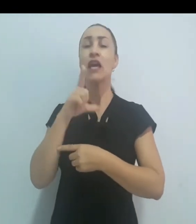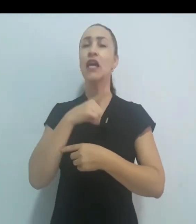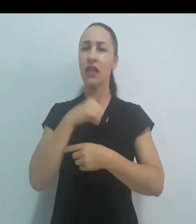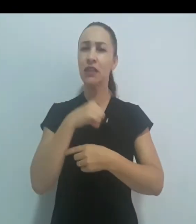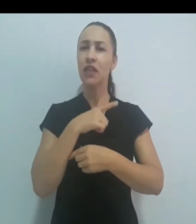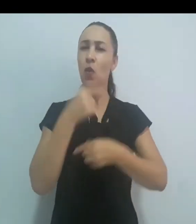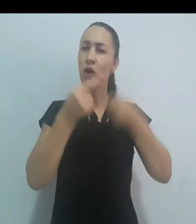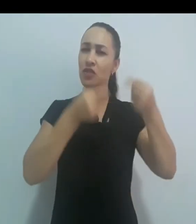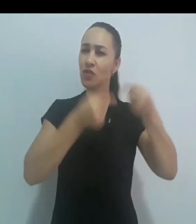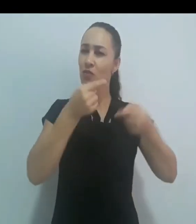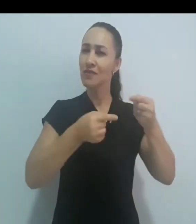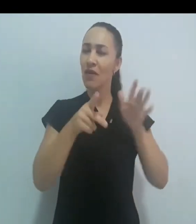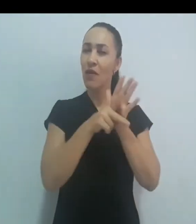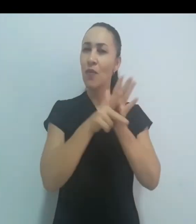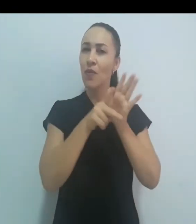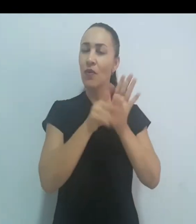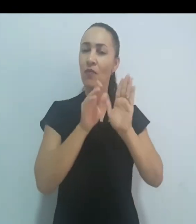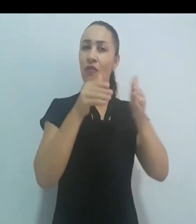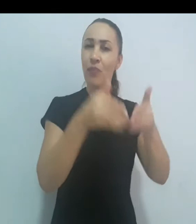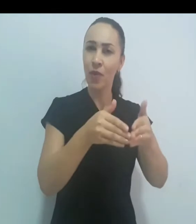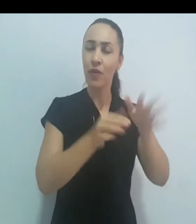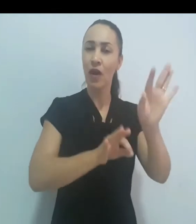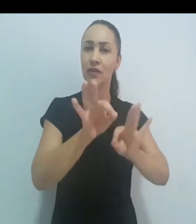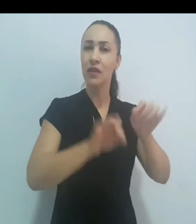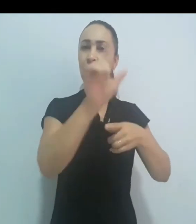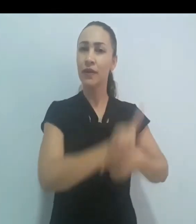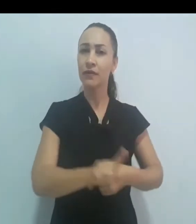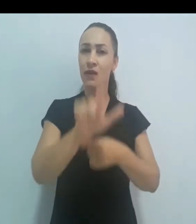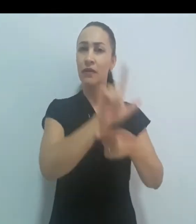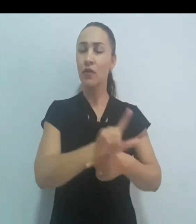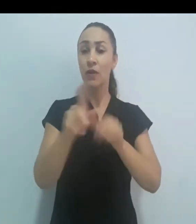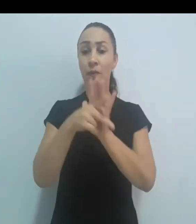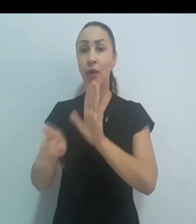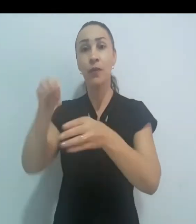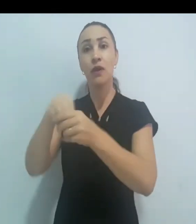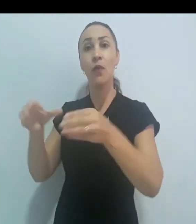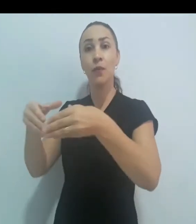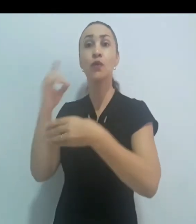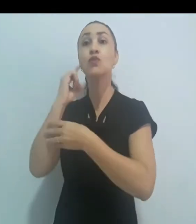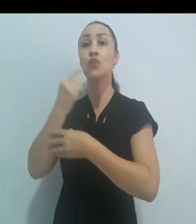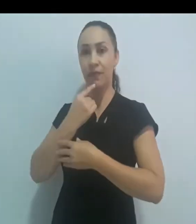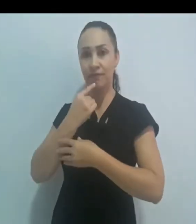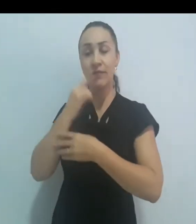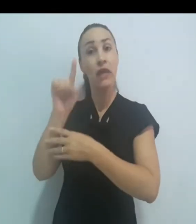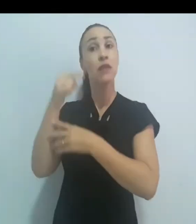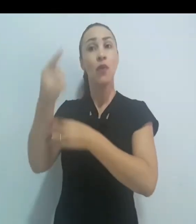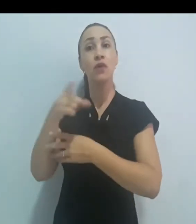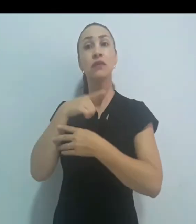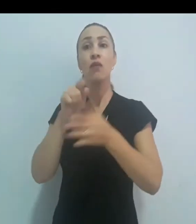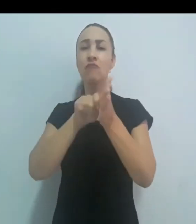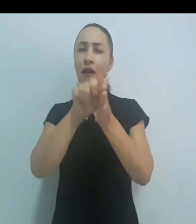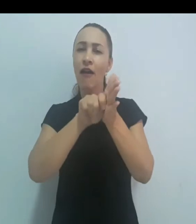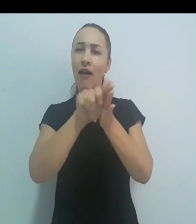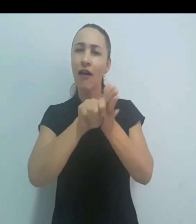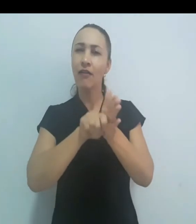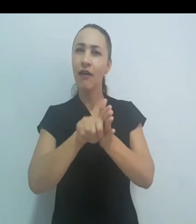existe uma breve discussão sobre o fazer literário na comunidade surda e depois parte para